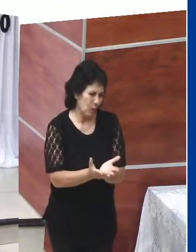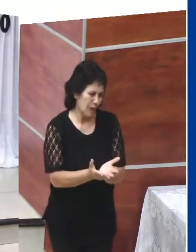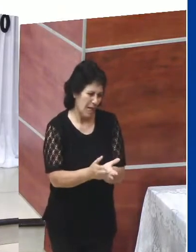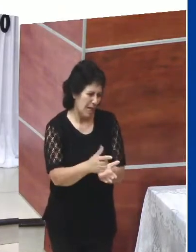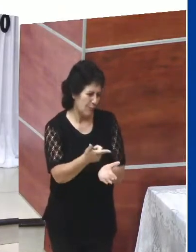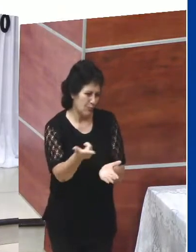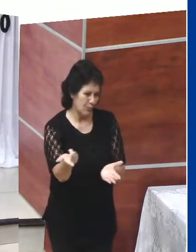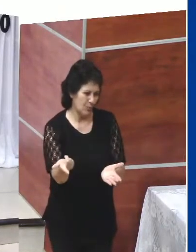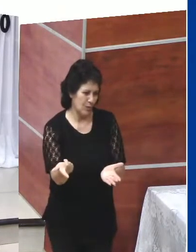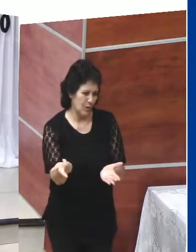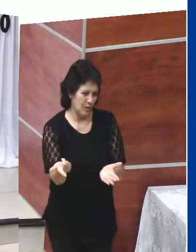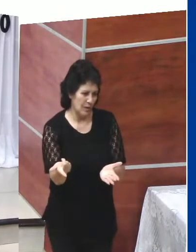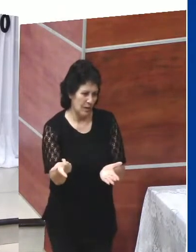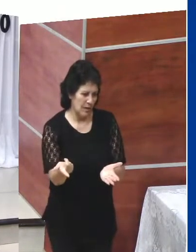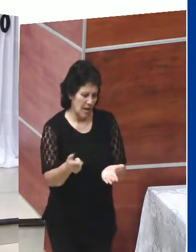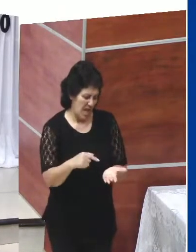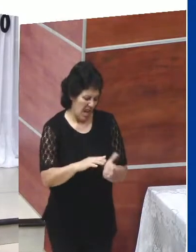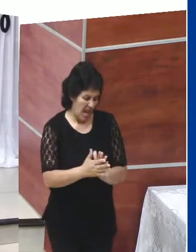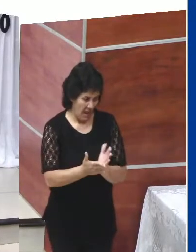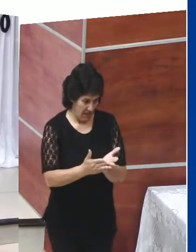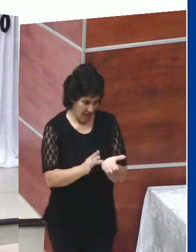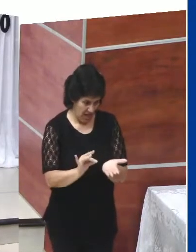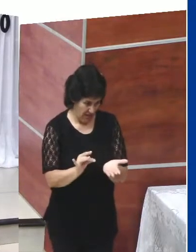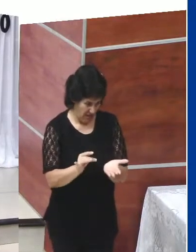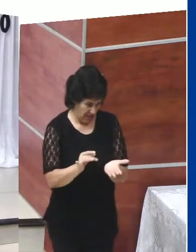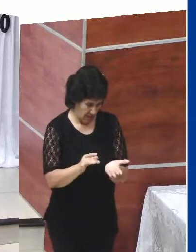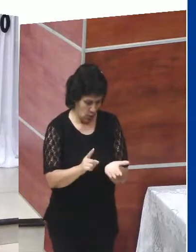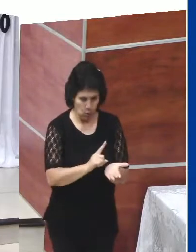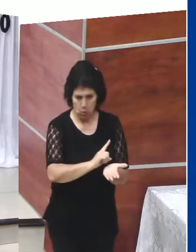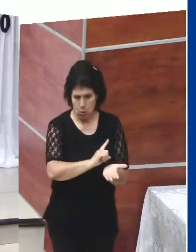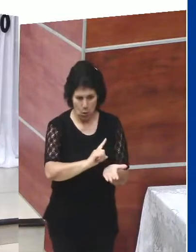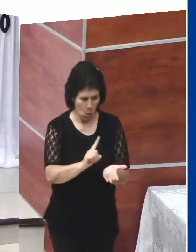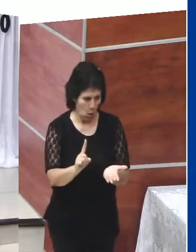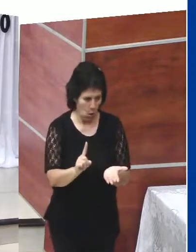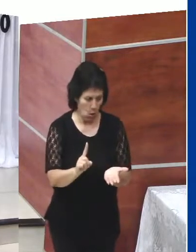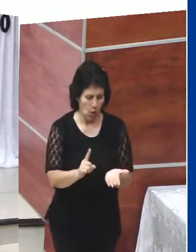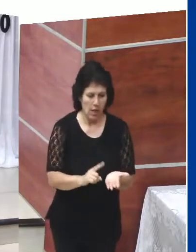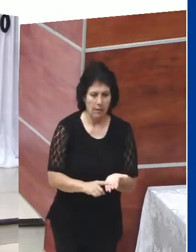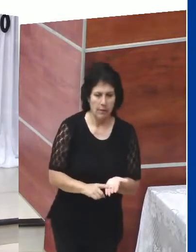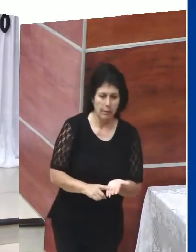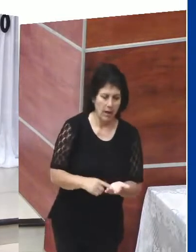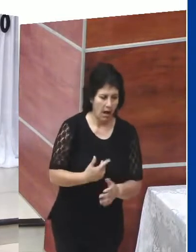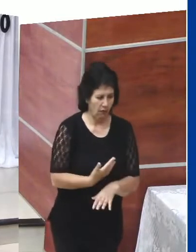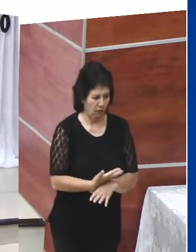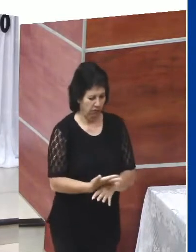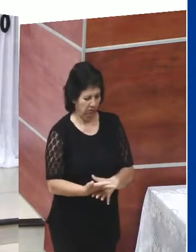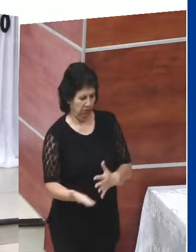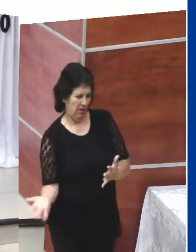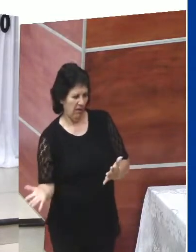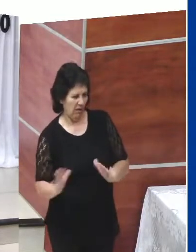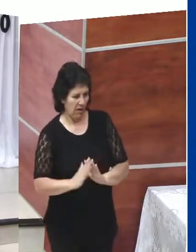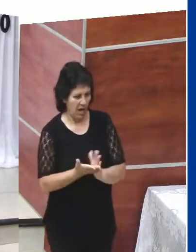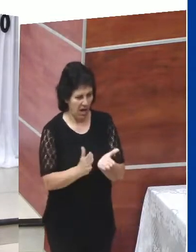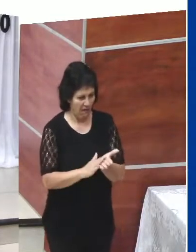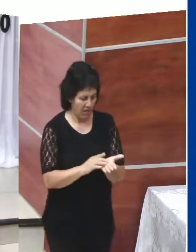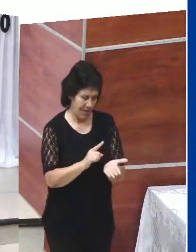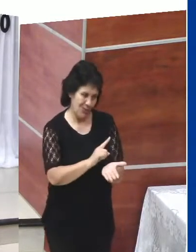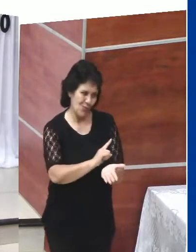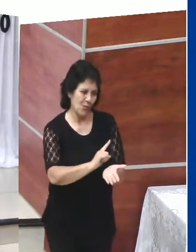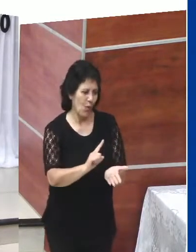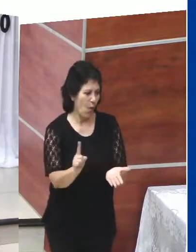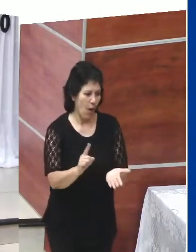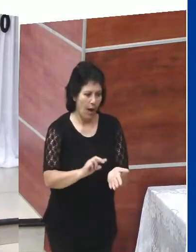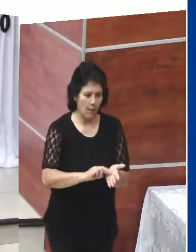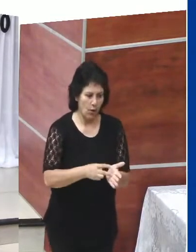tanto porque sea difícil entenderla, ni porque sea pesado o aburrida la Biblia. No ese es el problema, dice